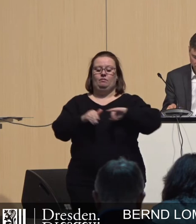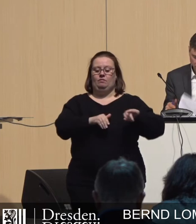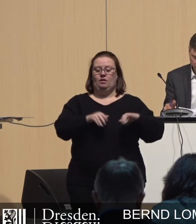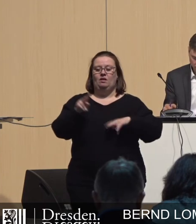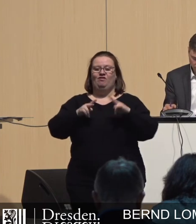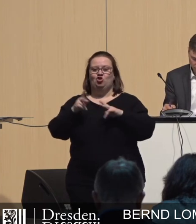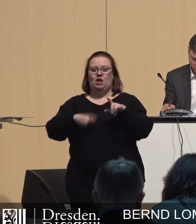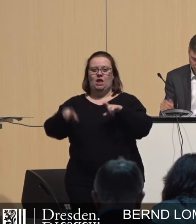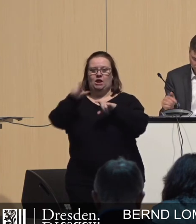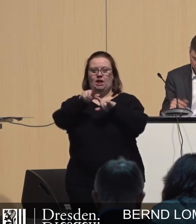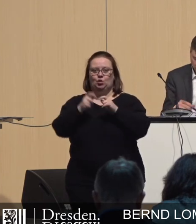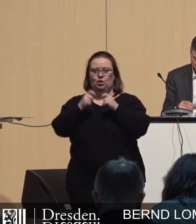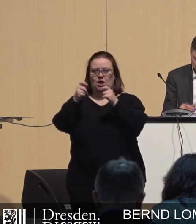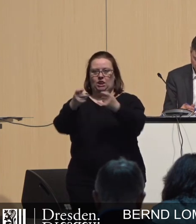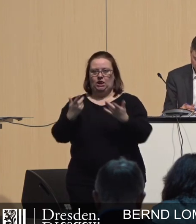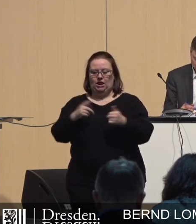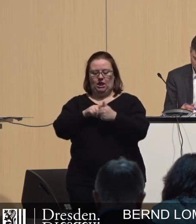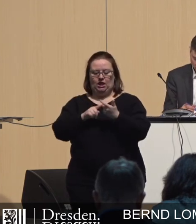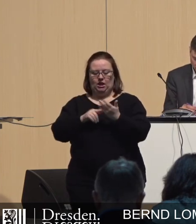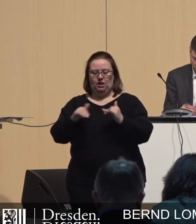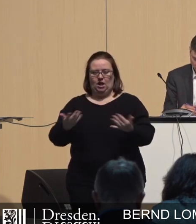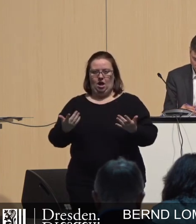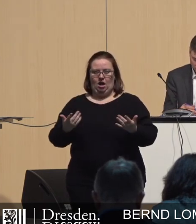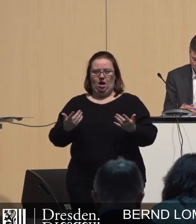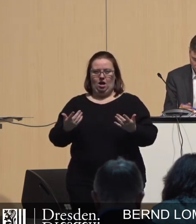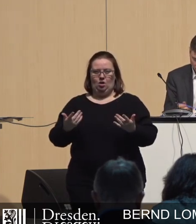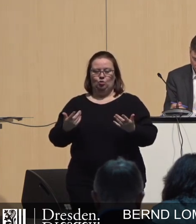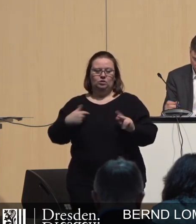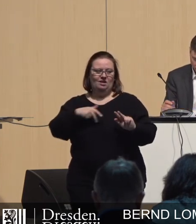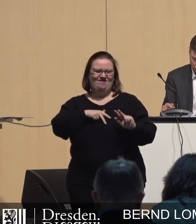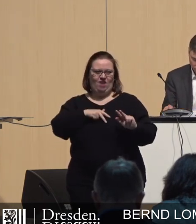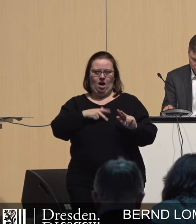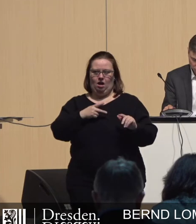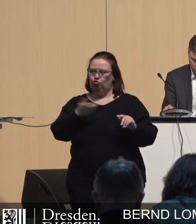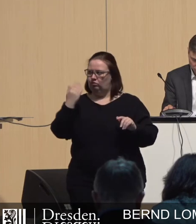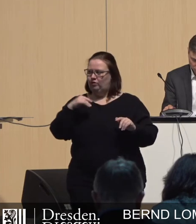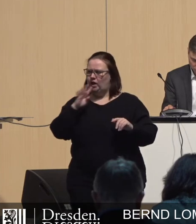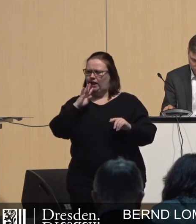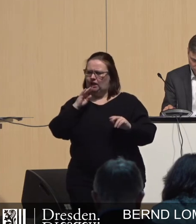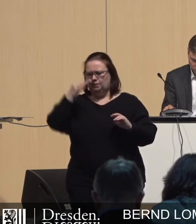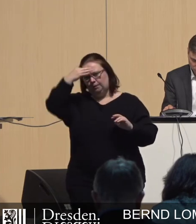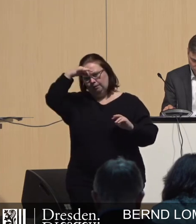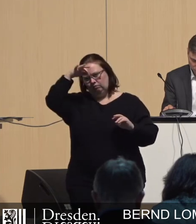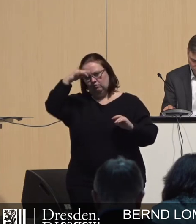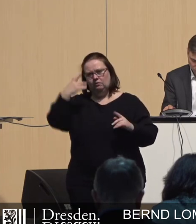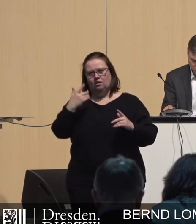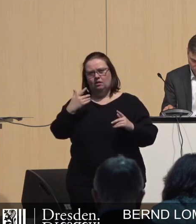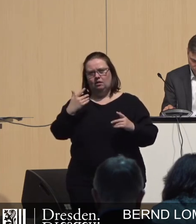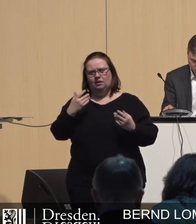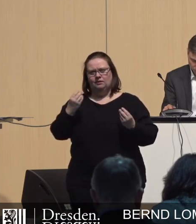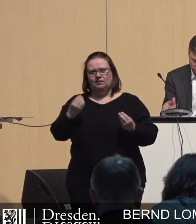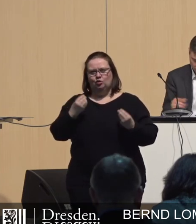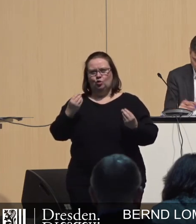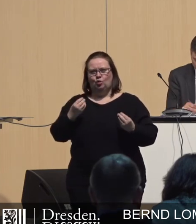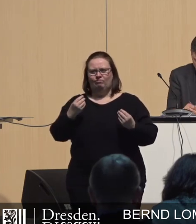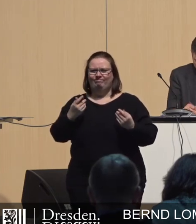verschiedenen Ergänzungsanträgen, die da sind. Und da kommen wir in der Tat, wie einige Vorredner schon zu Recht betont haben, zu